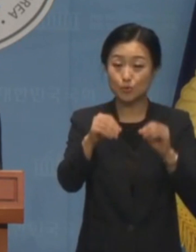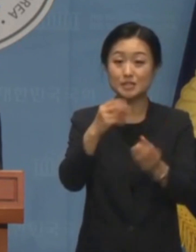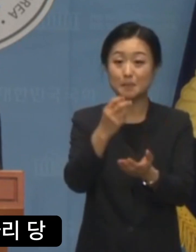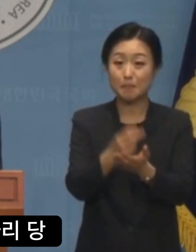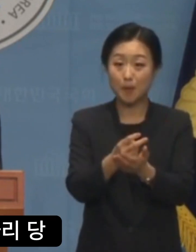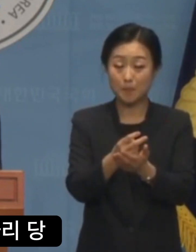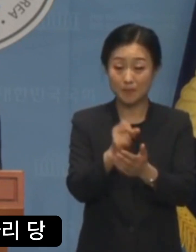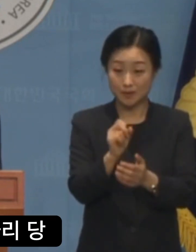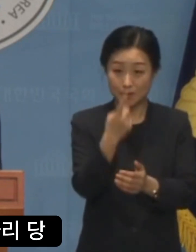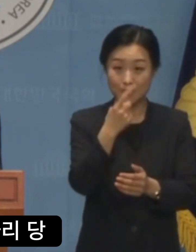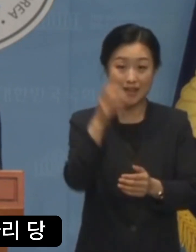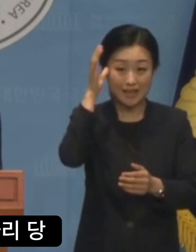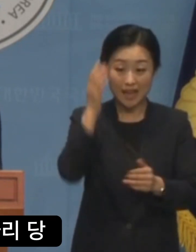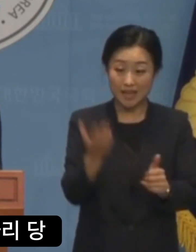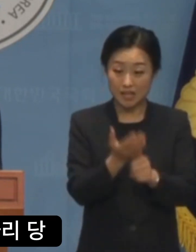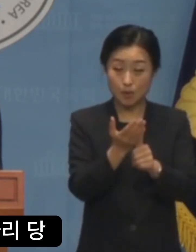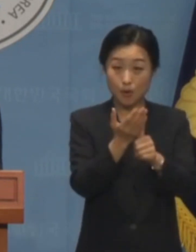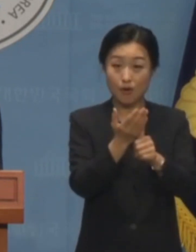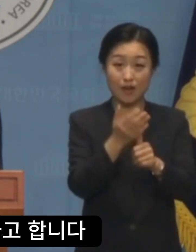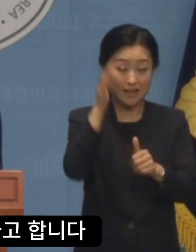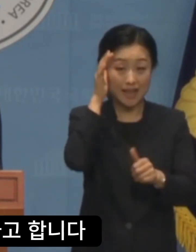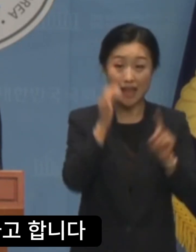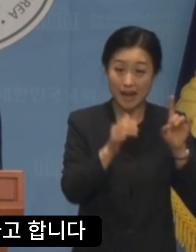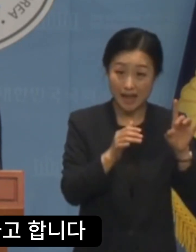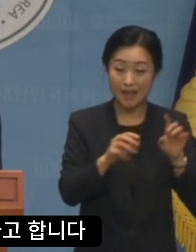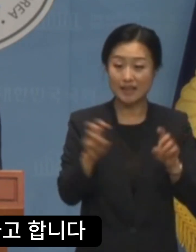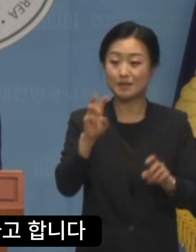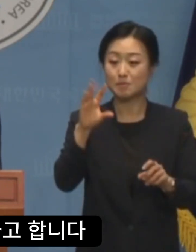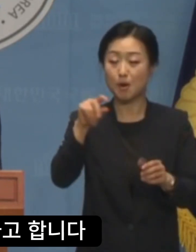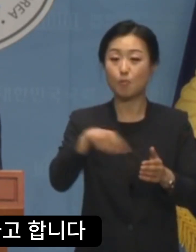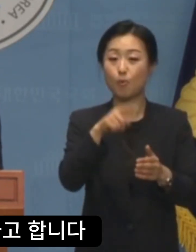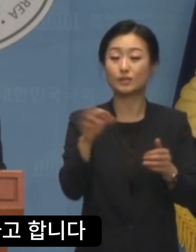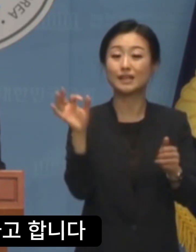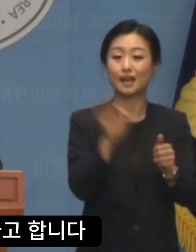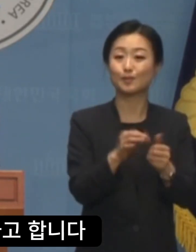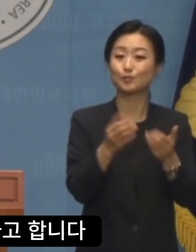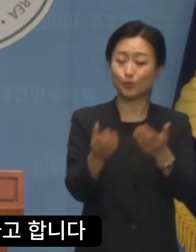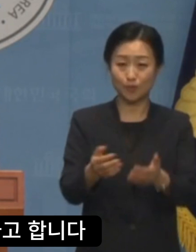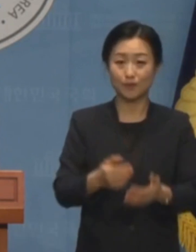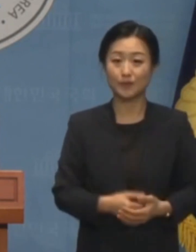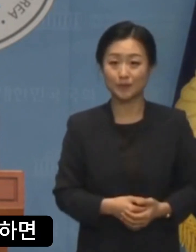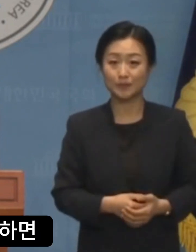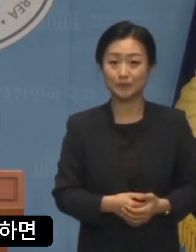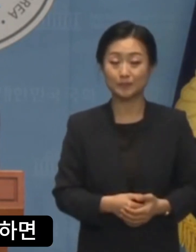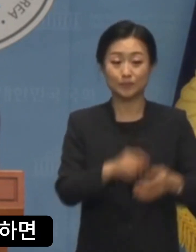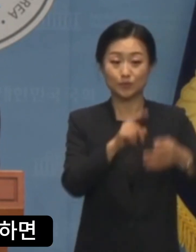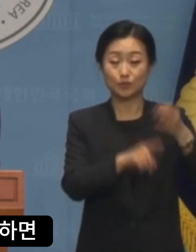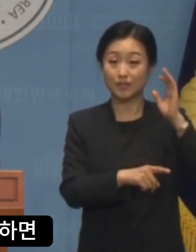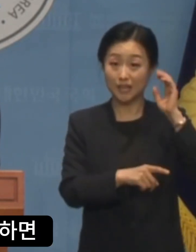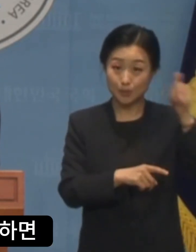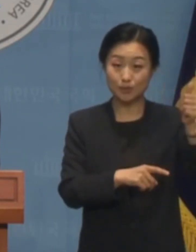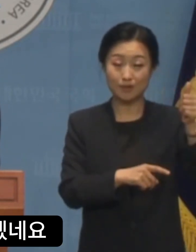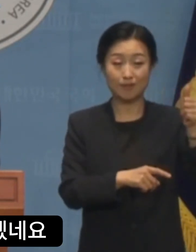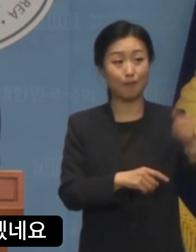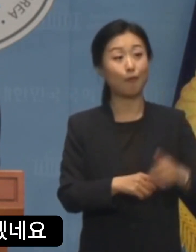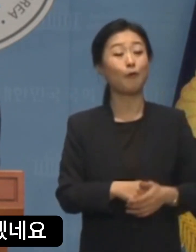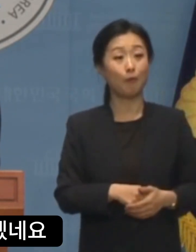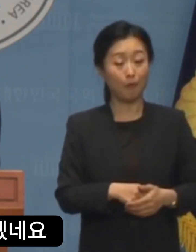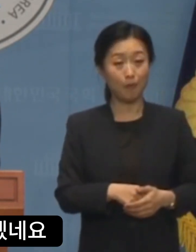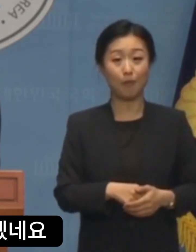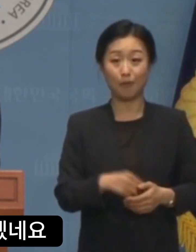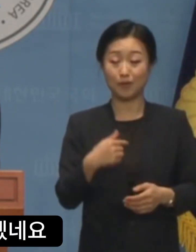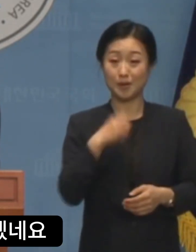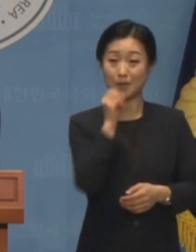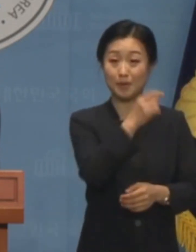따라 개사육농가에 한 마리당 30만 원의 보상금을 준다고 합니다. 윤 대통령처럼 얘기하면 이런